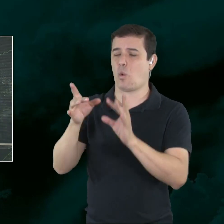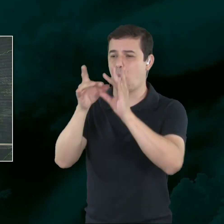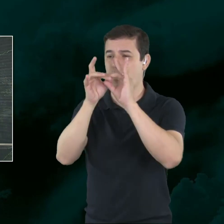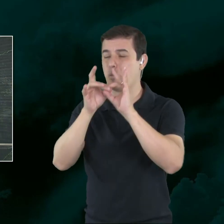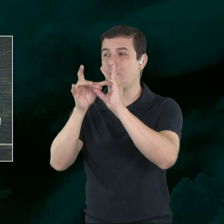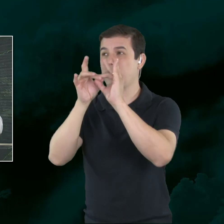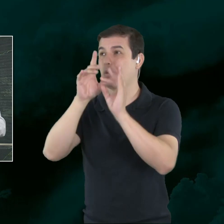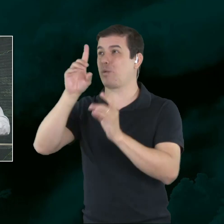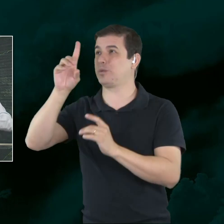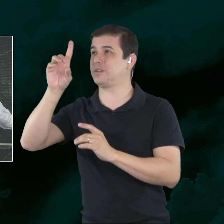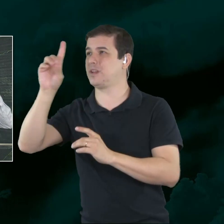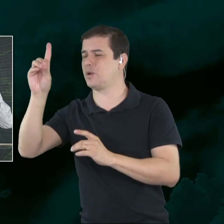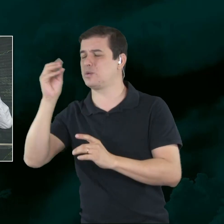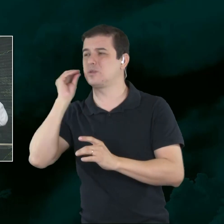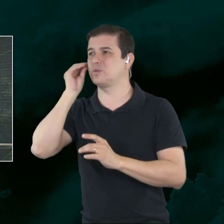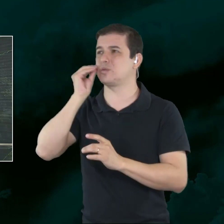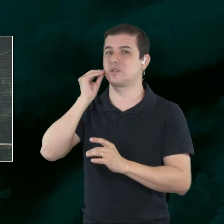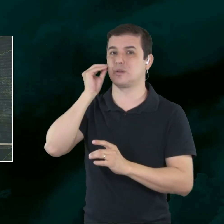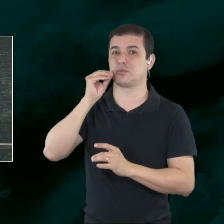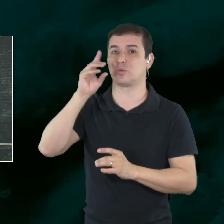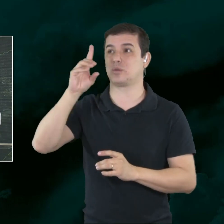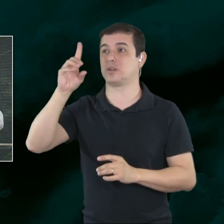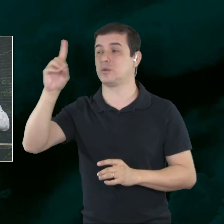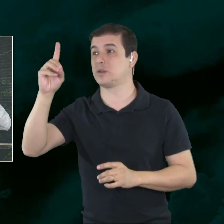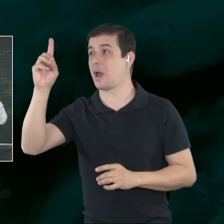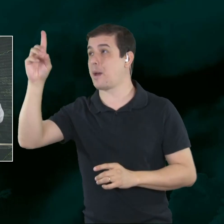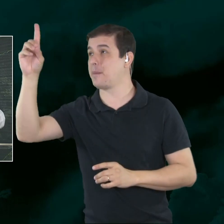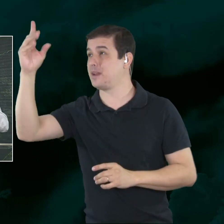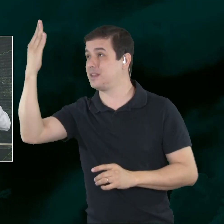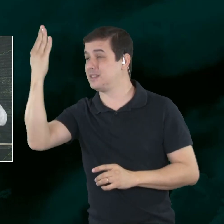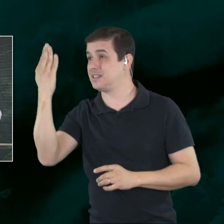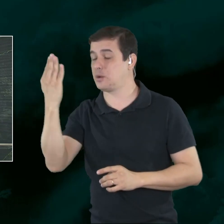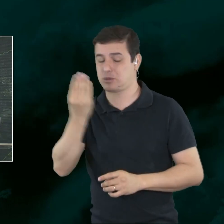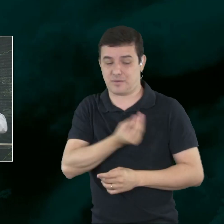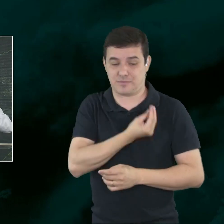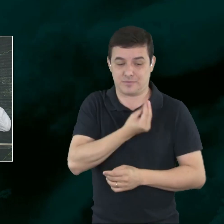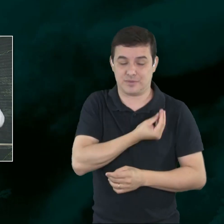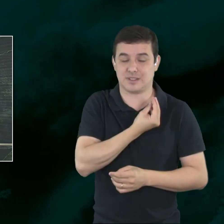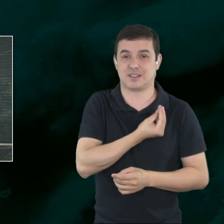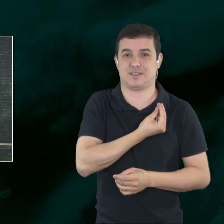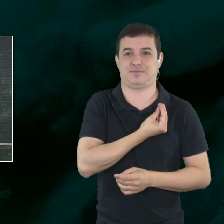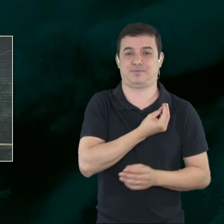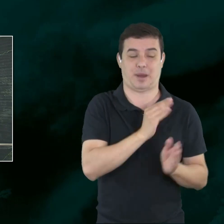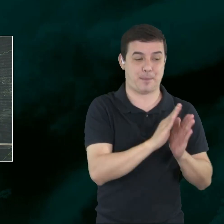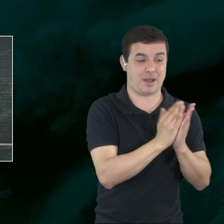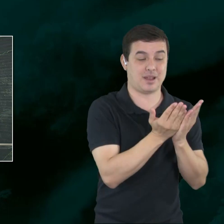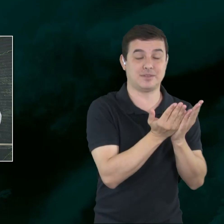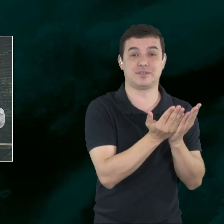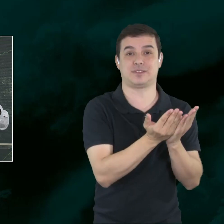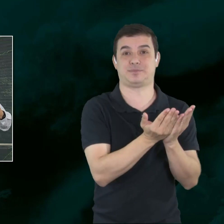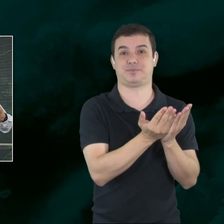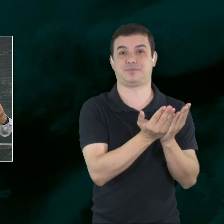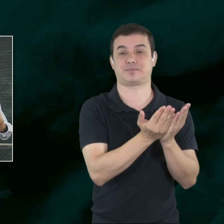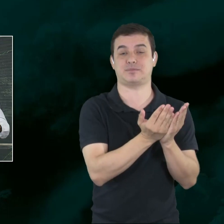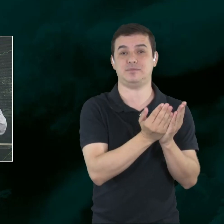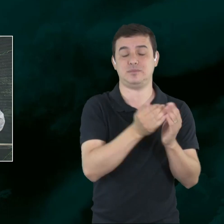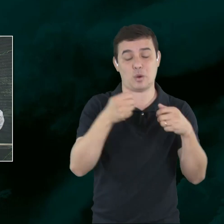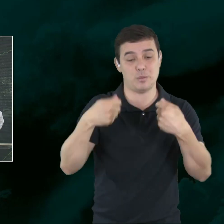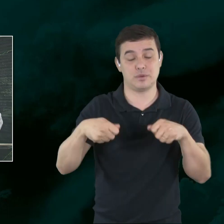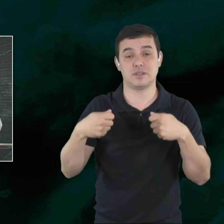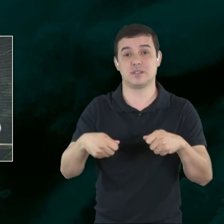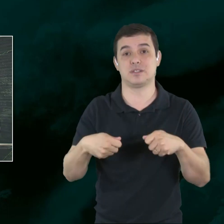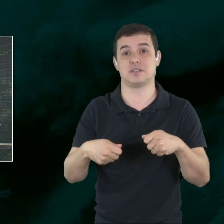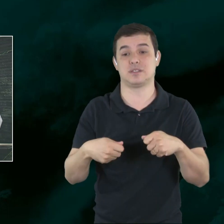às riquezas de Deus, temos acesso ao ser de Deus, a vida de Deus, a natureza de Deus, a palavra de Deus, irmãos,